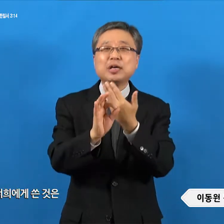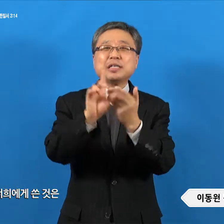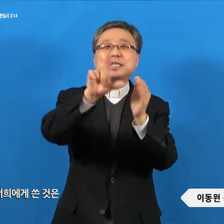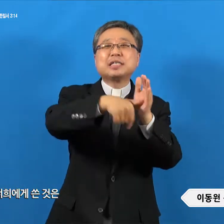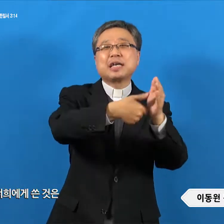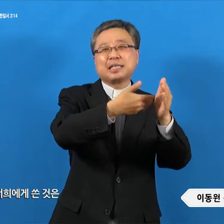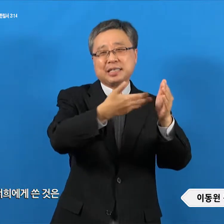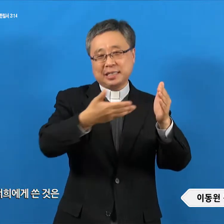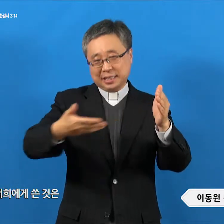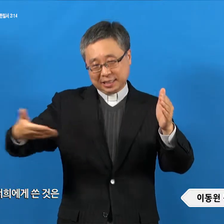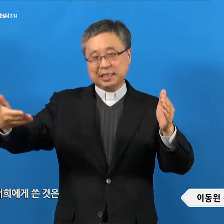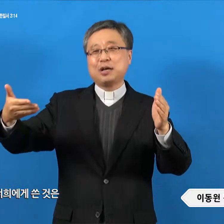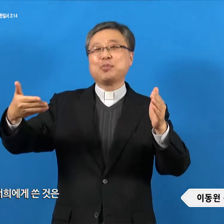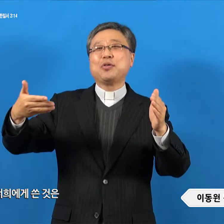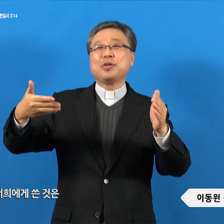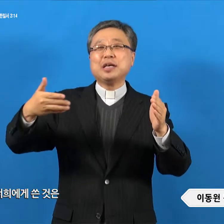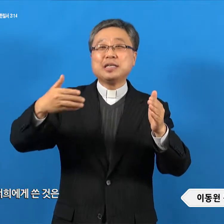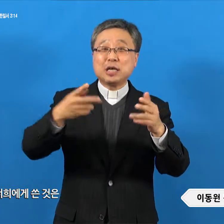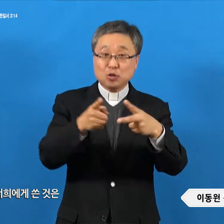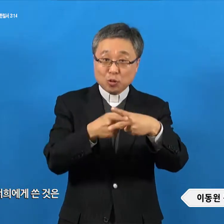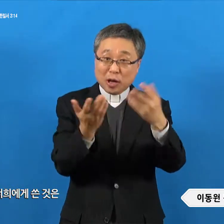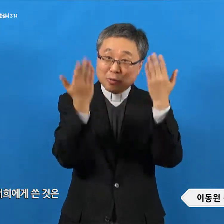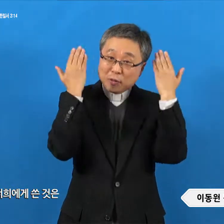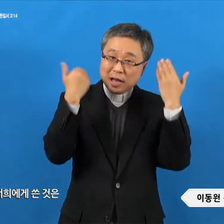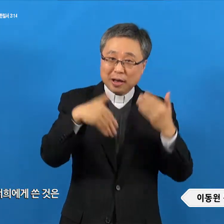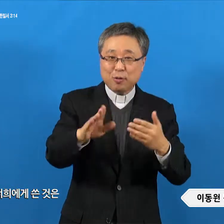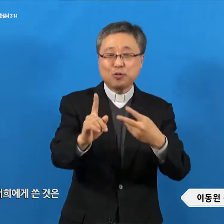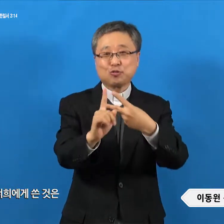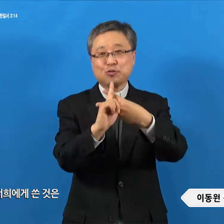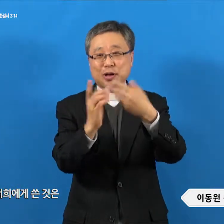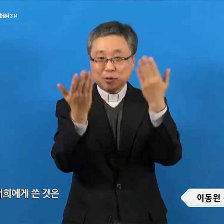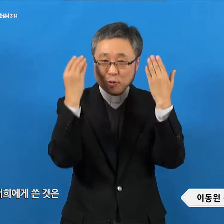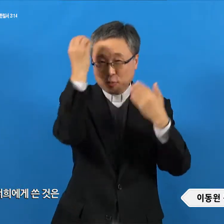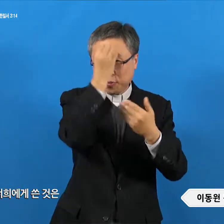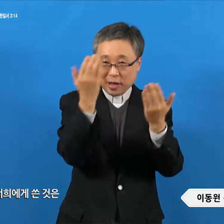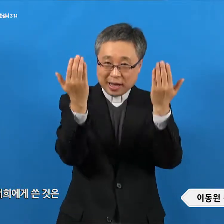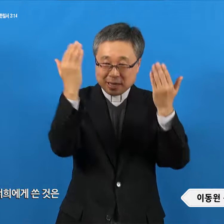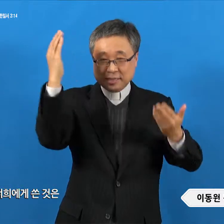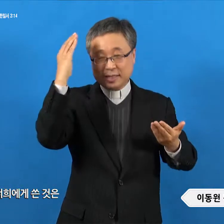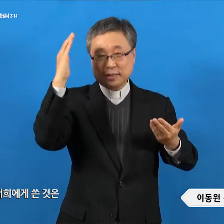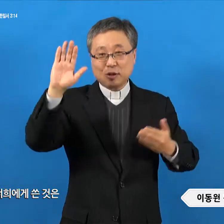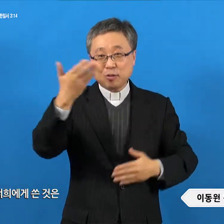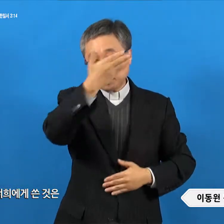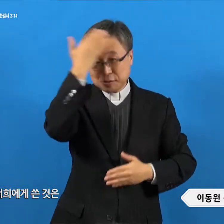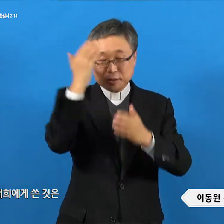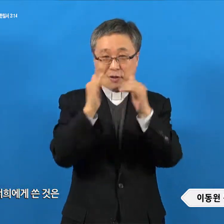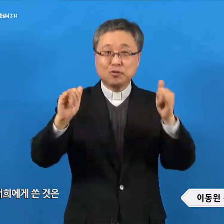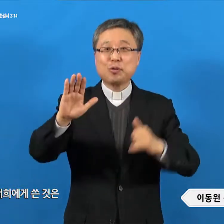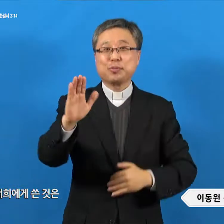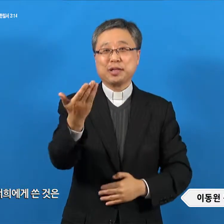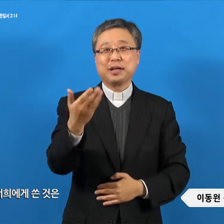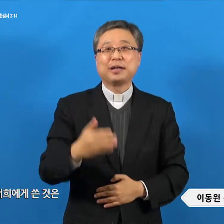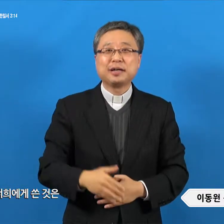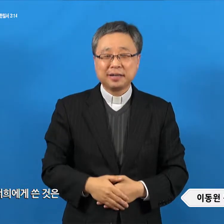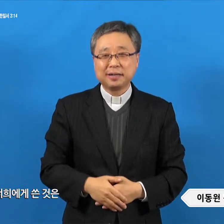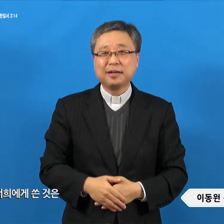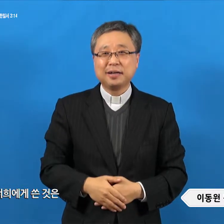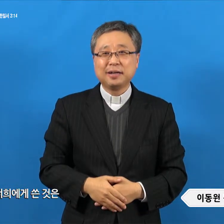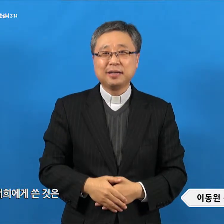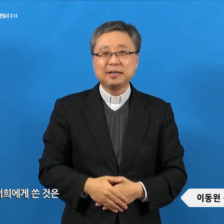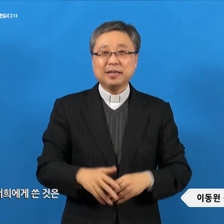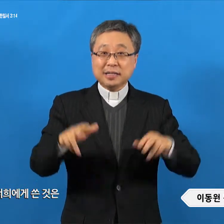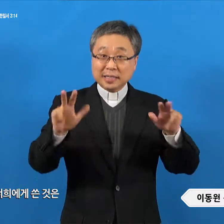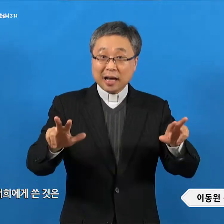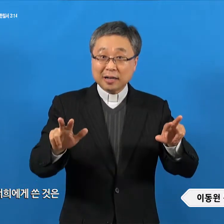이제 초등학교도 가고 중학교 가고 고등학생이 되고 청년이 됩니다. 청년.